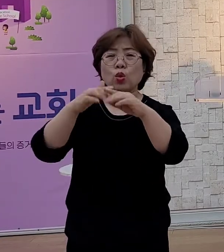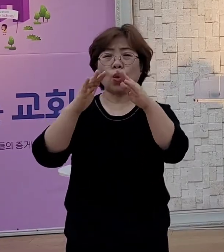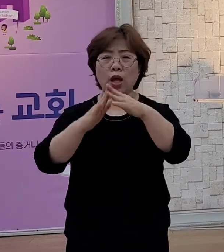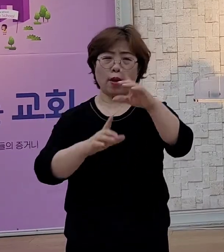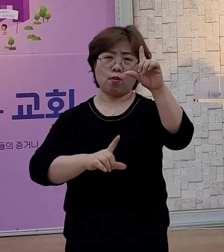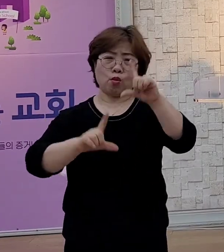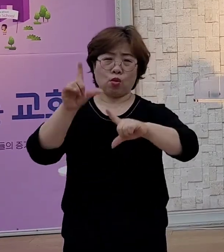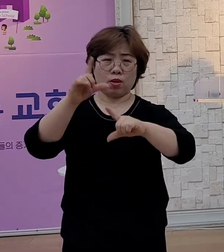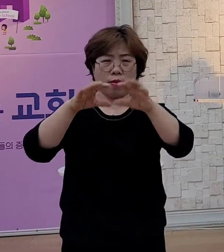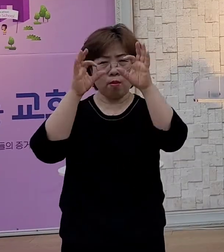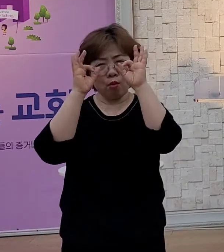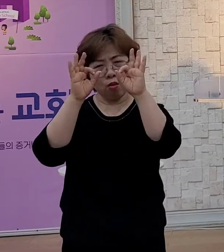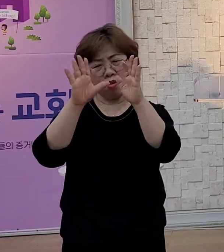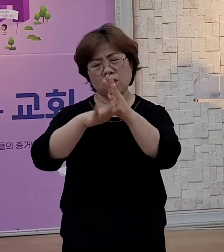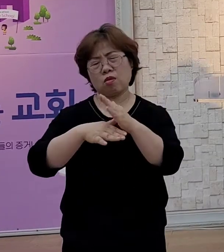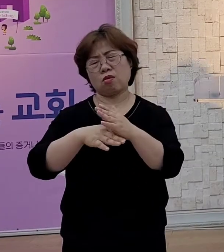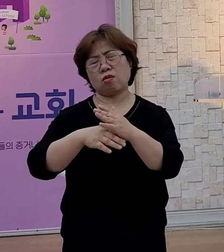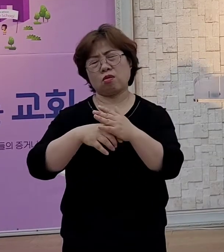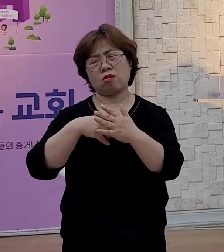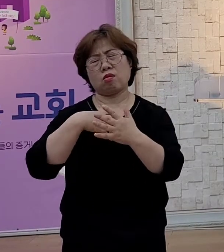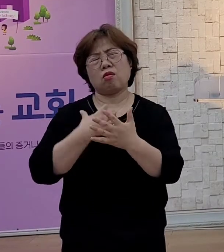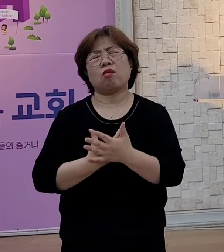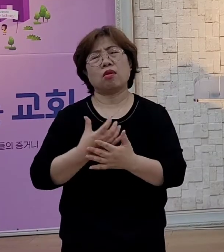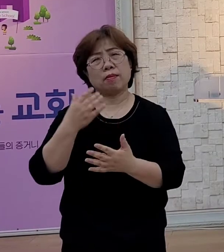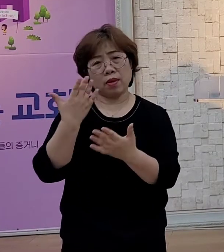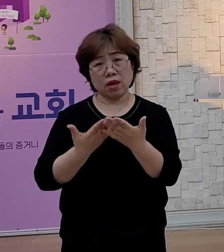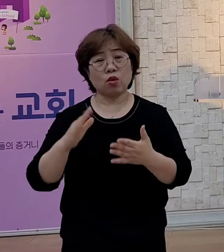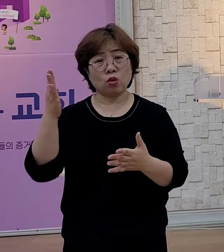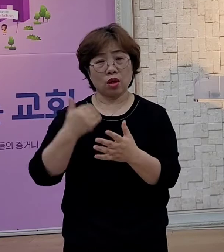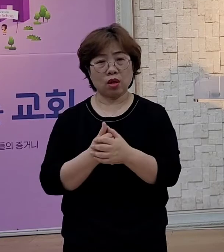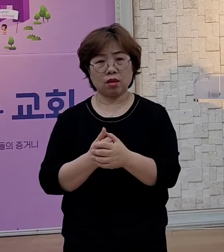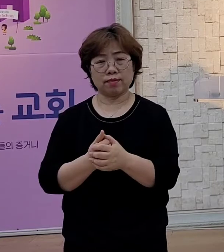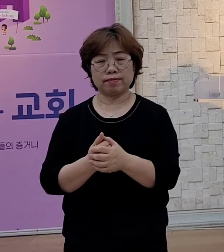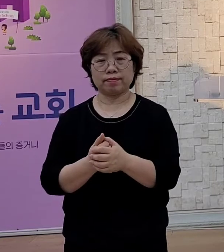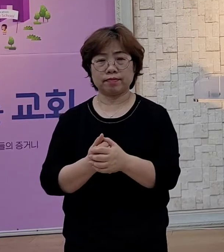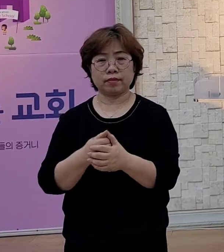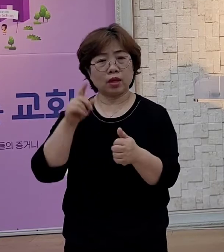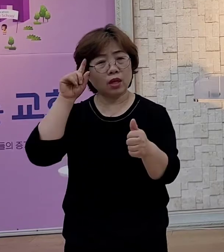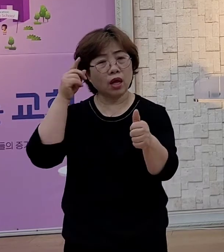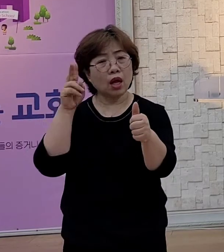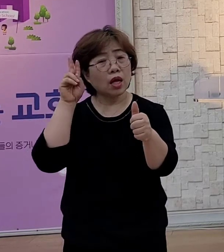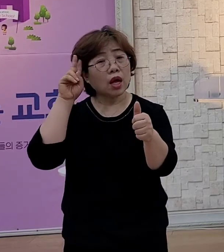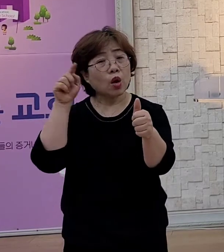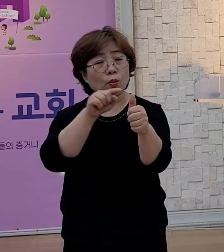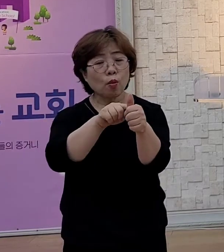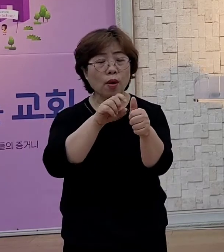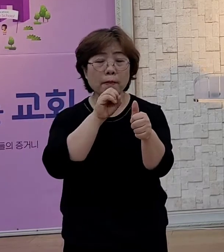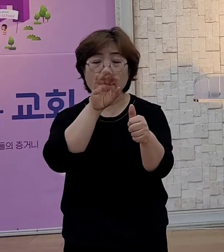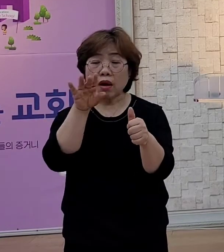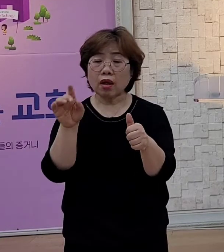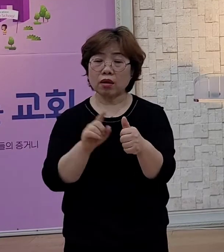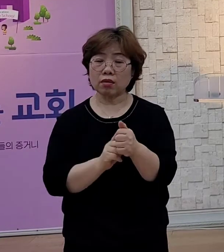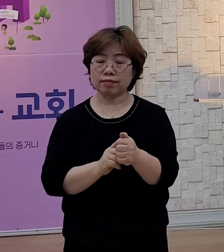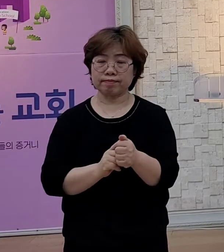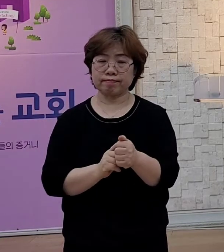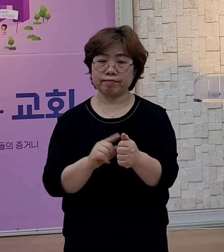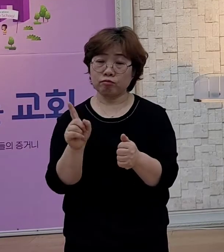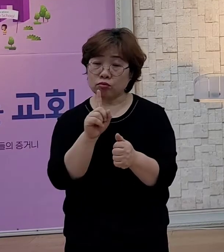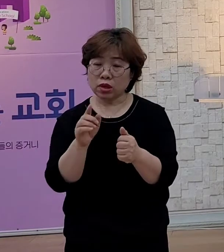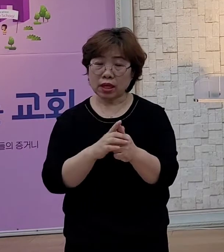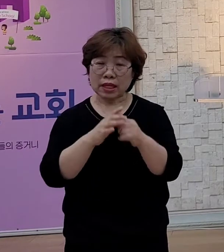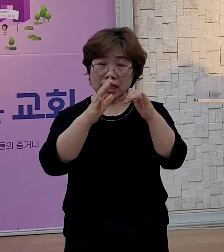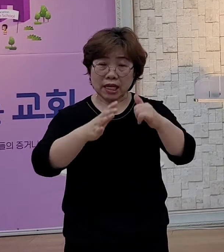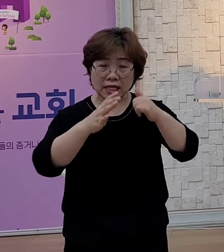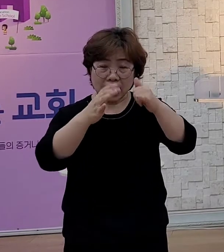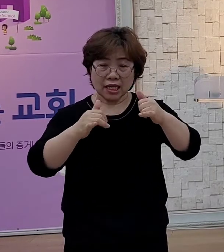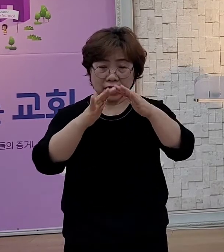보게 되면서 깜짝 놀랍니다. 뭐라고 얘기했죠? 이 야고보가 처음에 성도들에게 말했어요. 이 세상 사람들에게